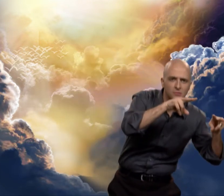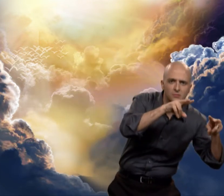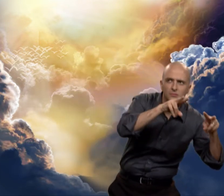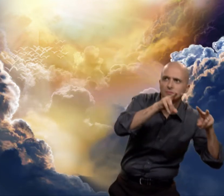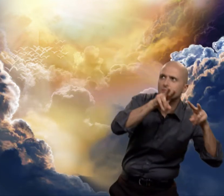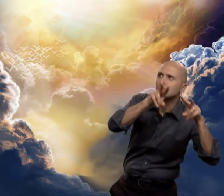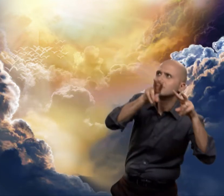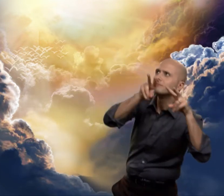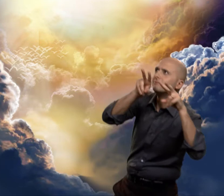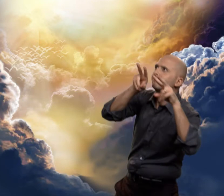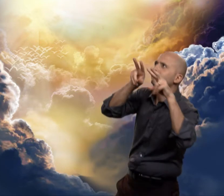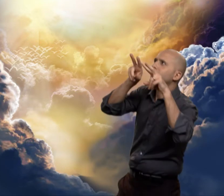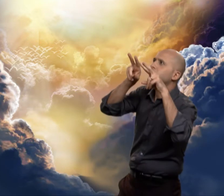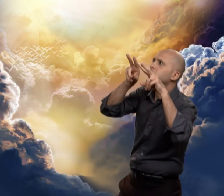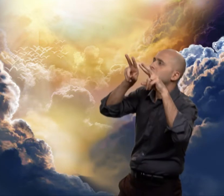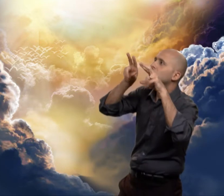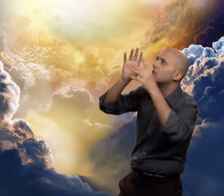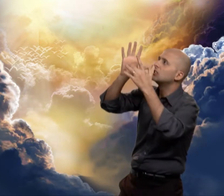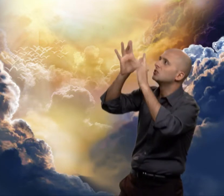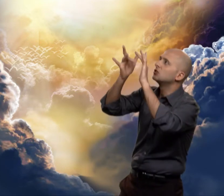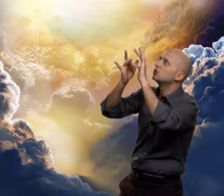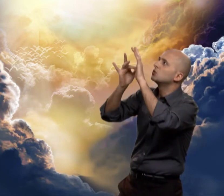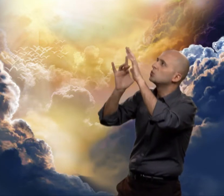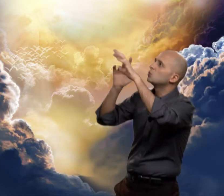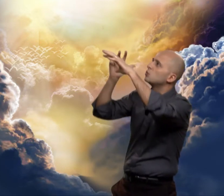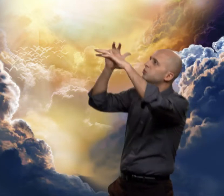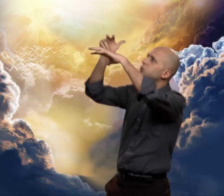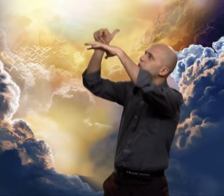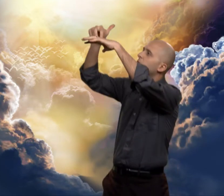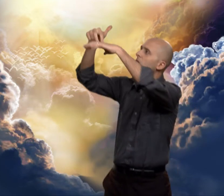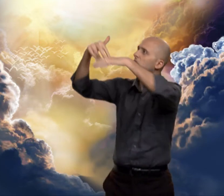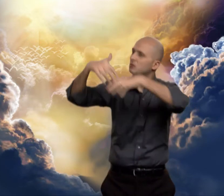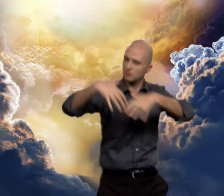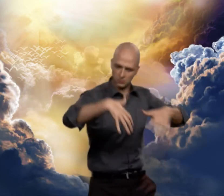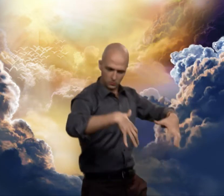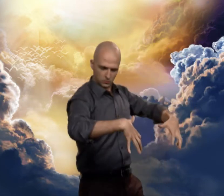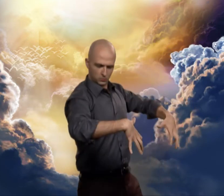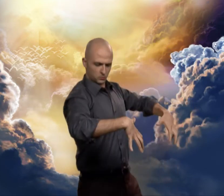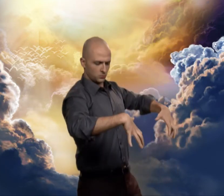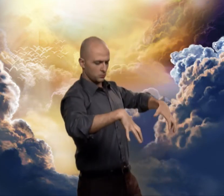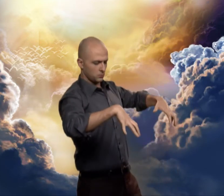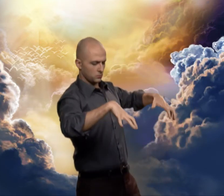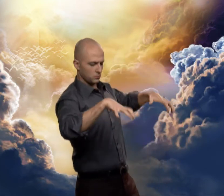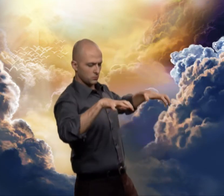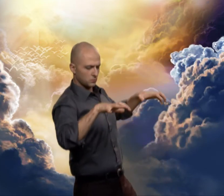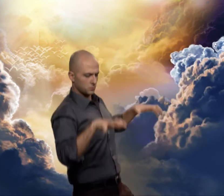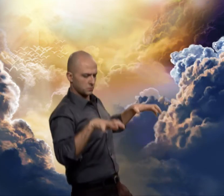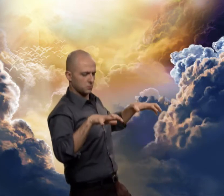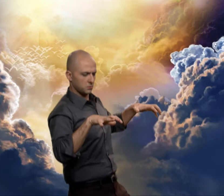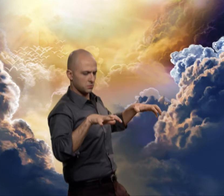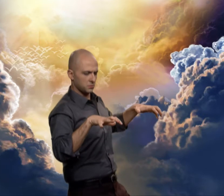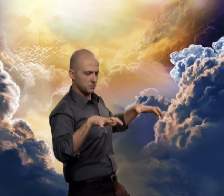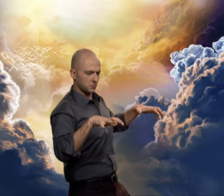uma voz dizendo: olhe para cima. Como Estevão, essas pessoas erguem os olhos e veem Cristo em seu